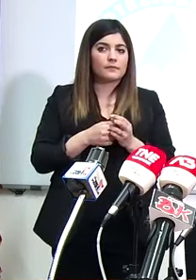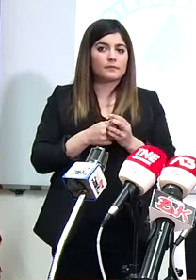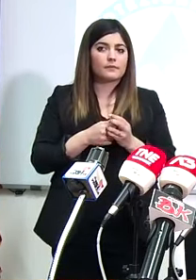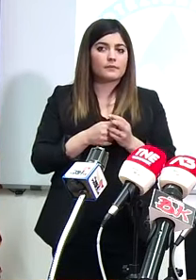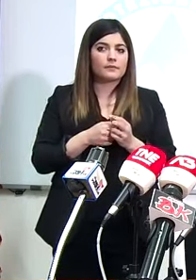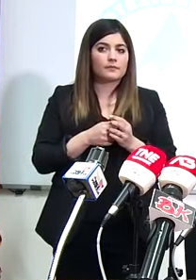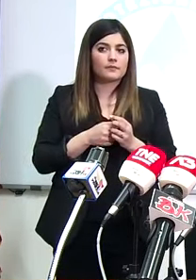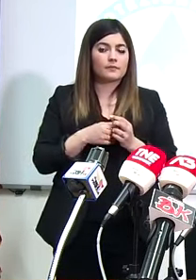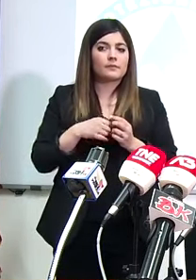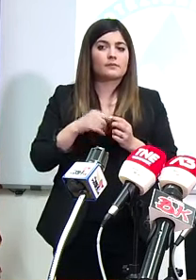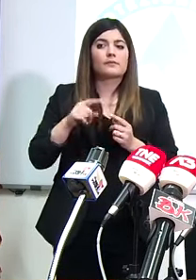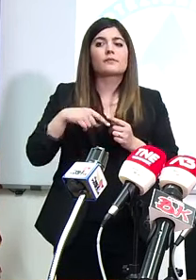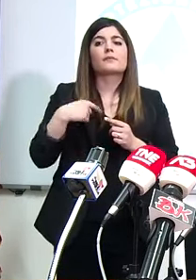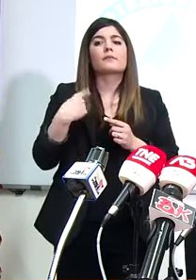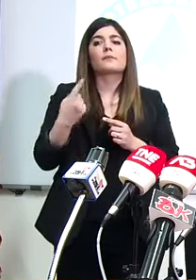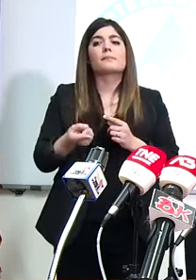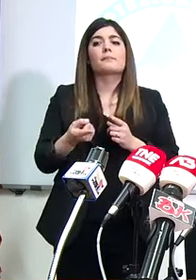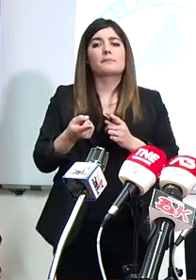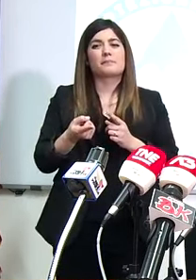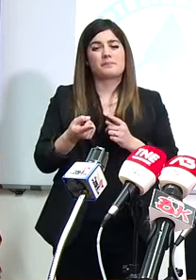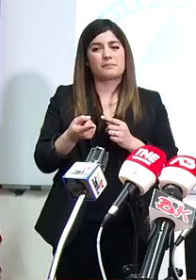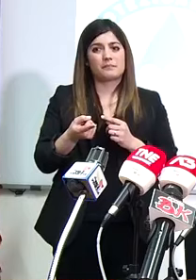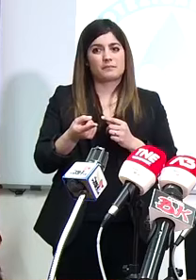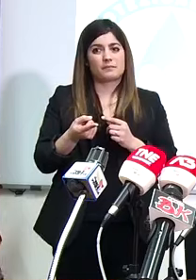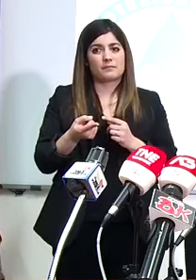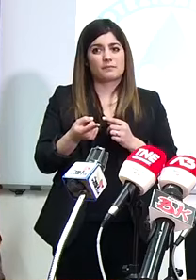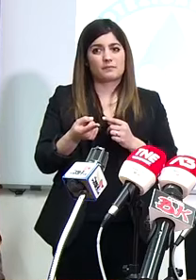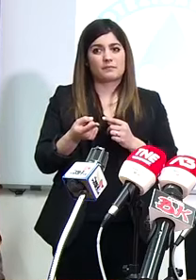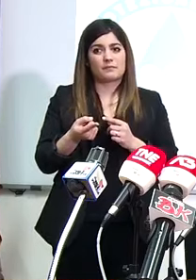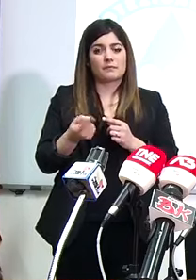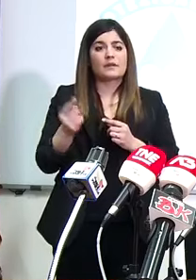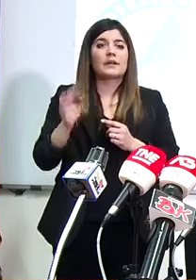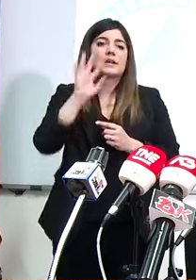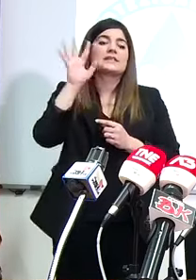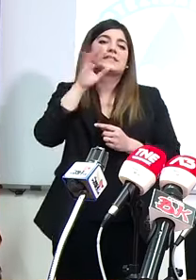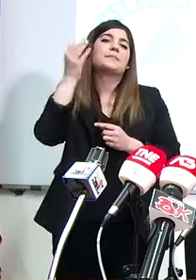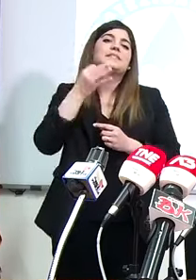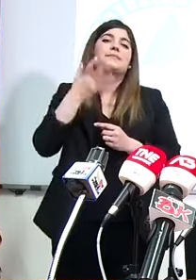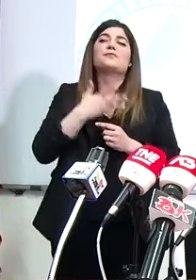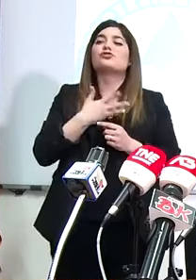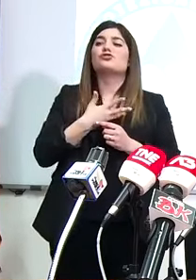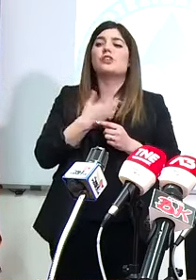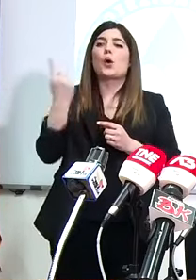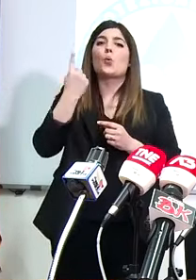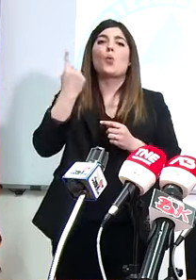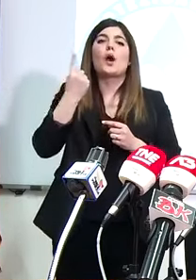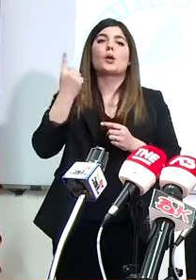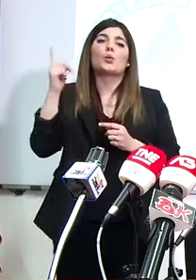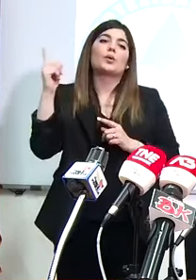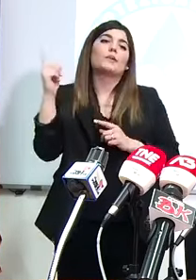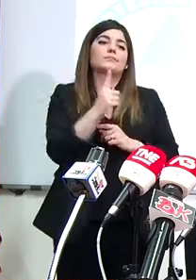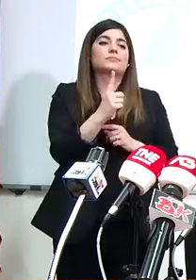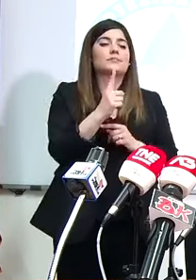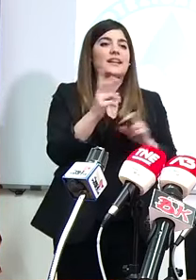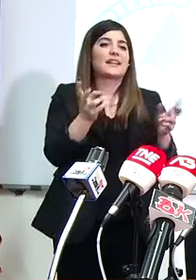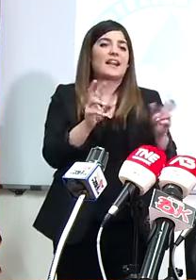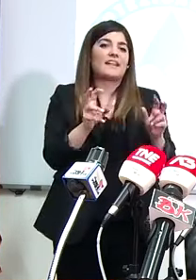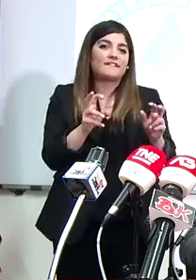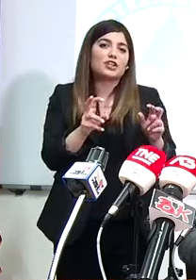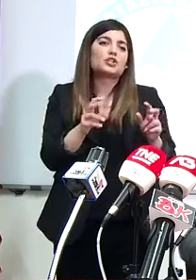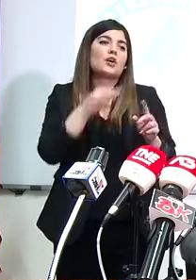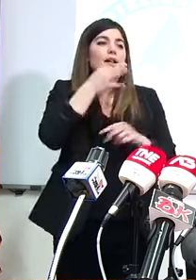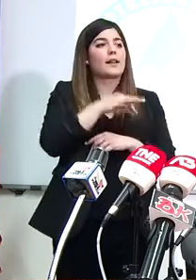fine invece di stare a fare gli studi c'è qualcuno che si preoccupa più di stare negli studi televisivi